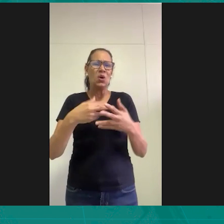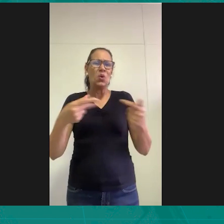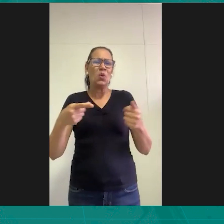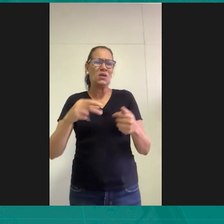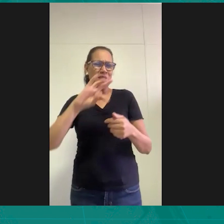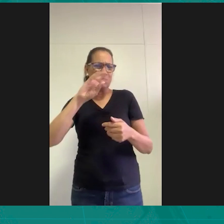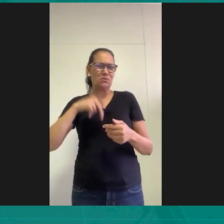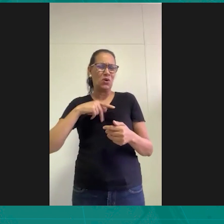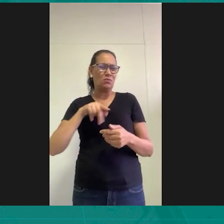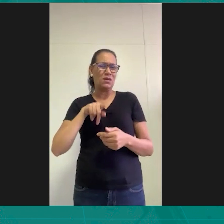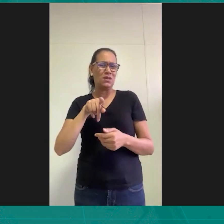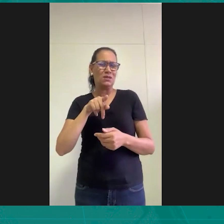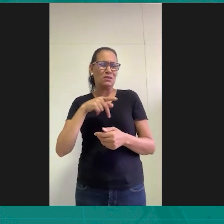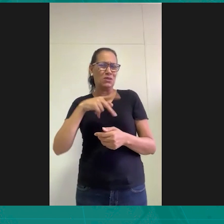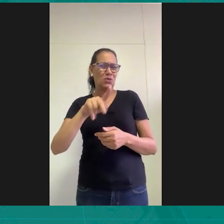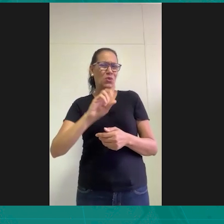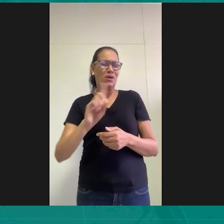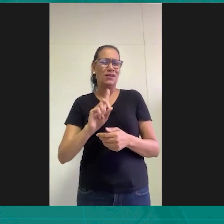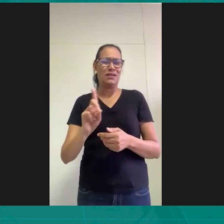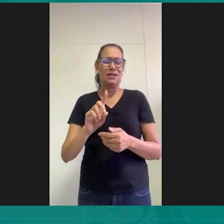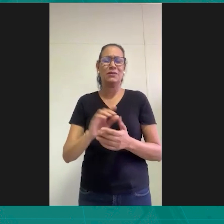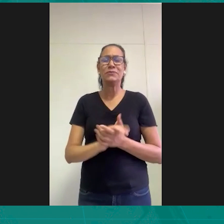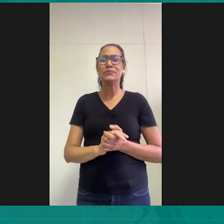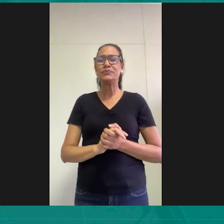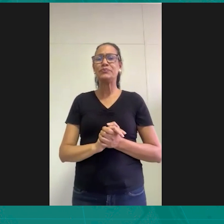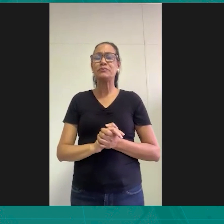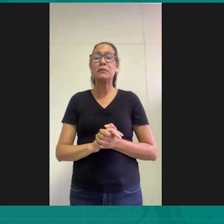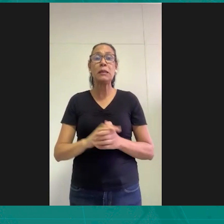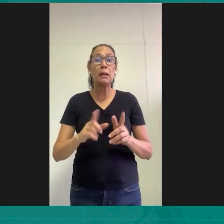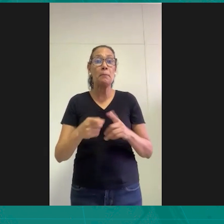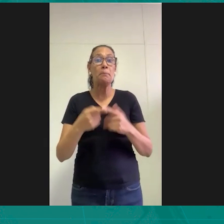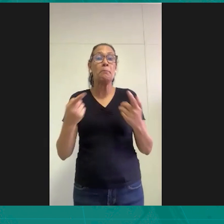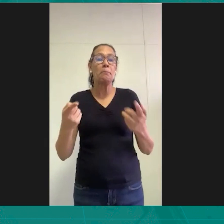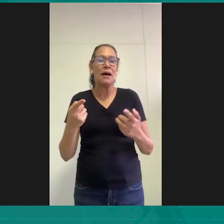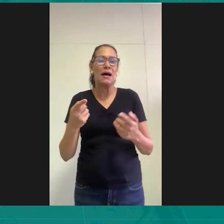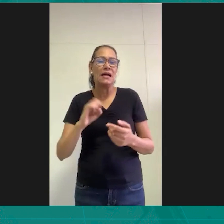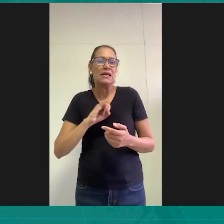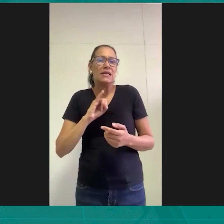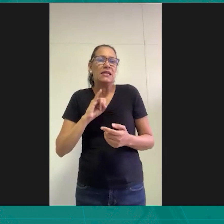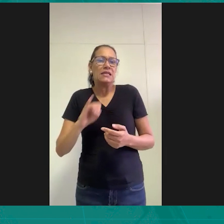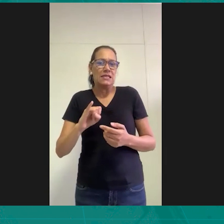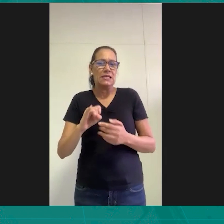O pedido, né, a vontade de Deus e a vontade do próprio Filho.